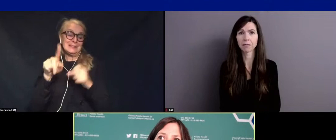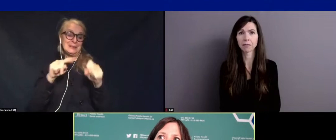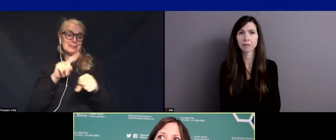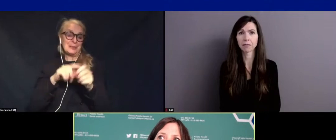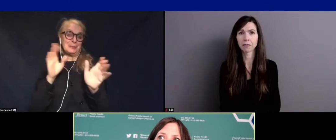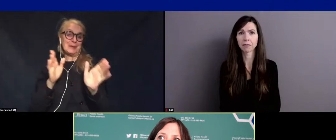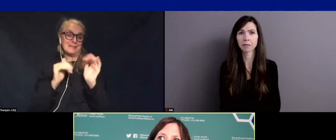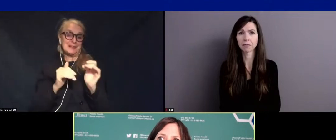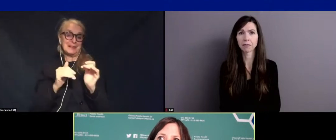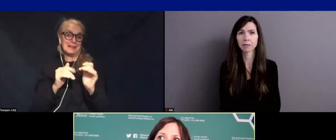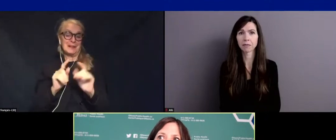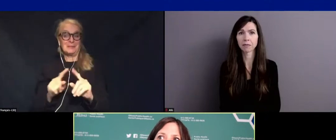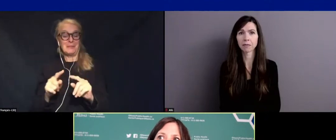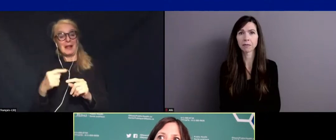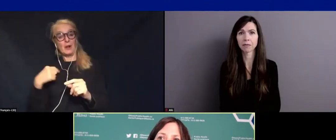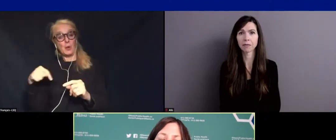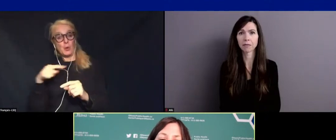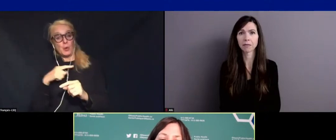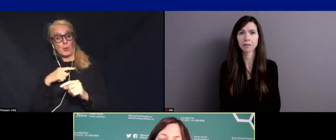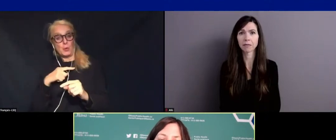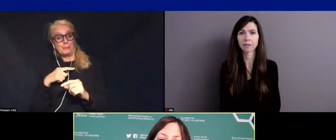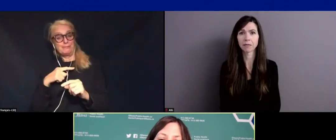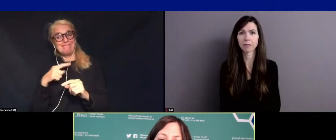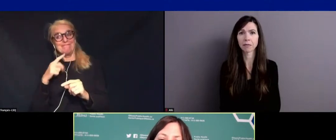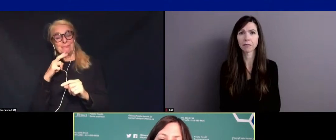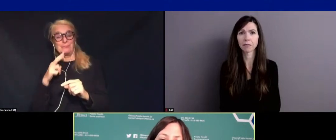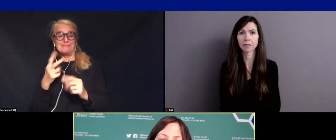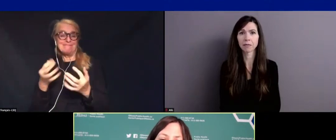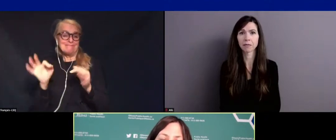pour nous, c'est important de